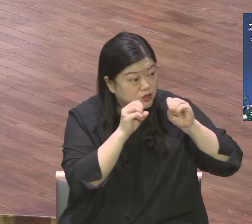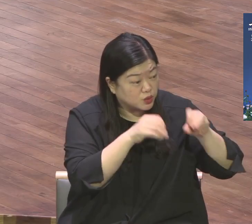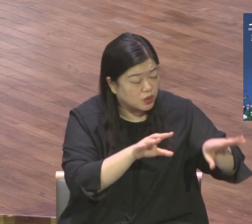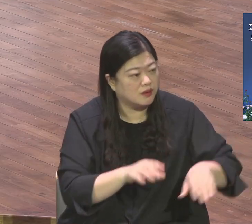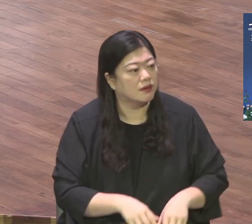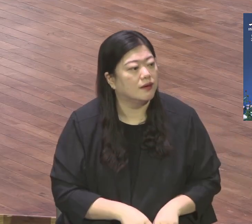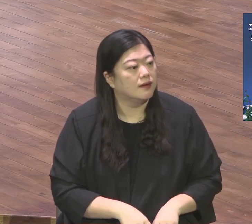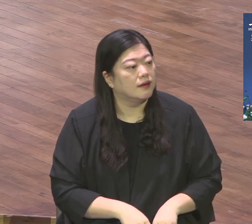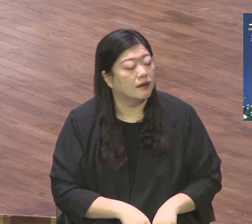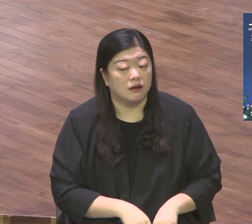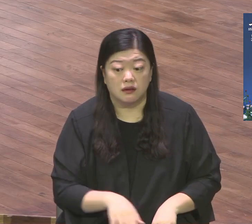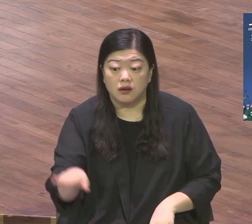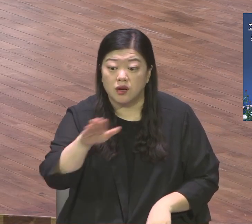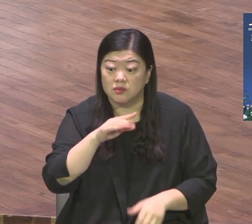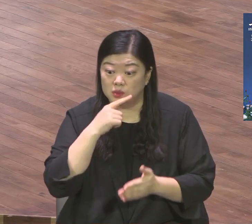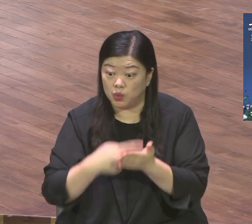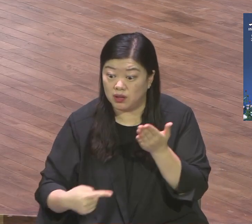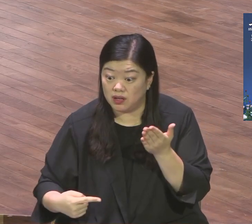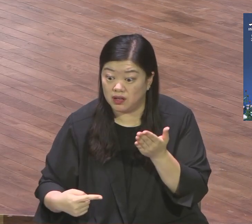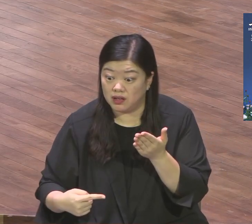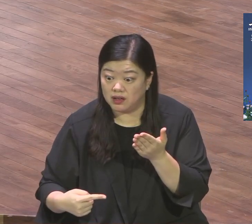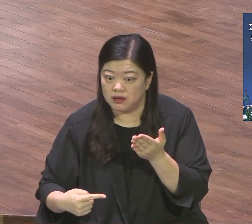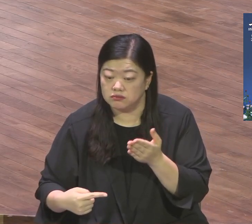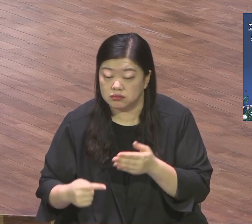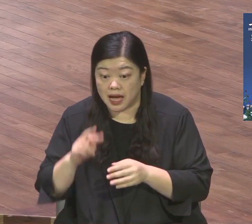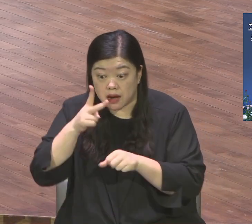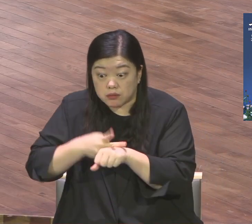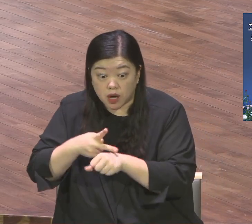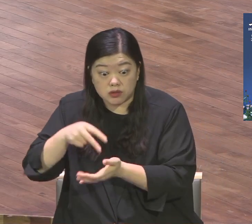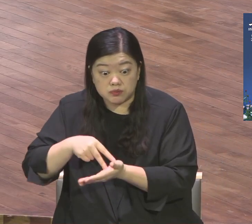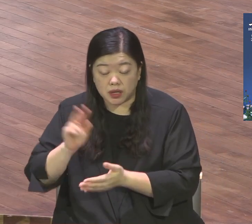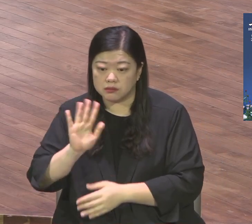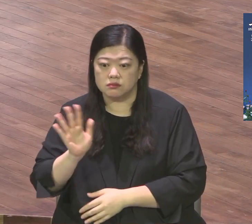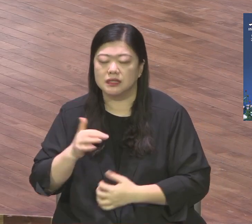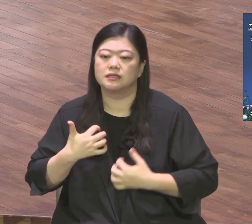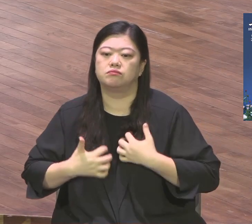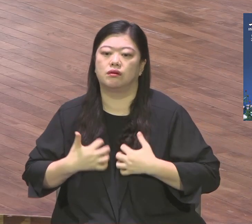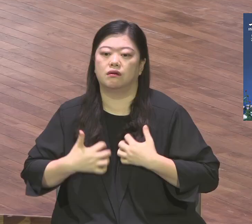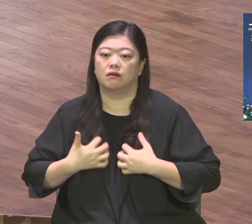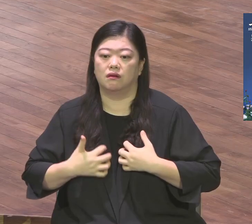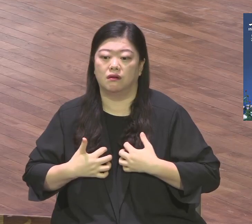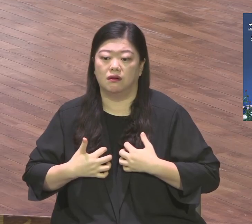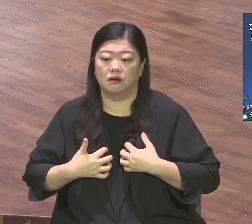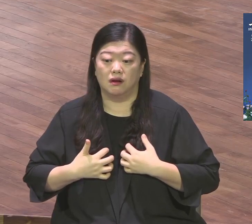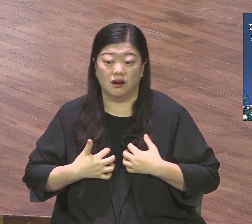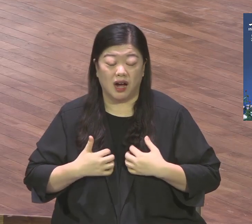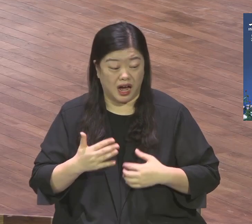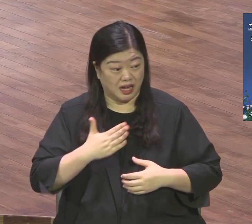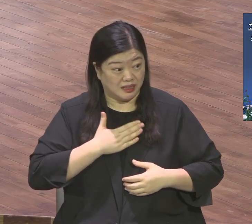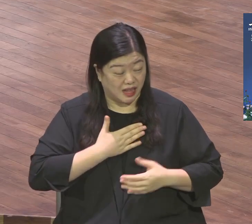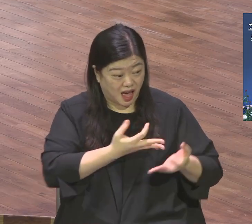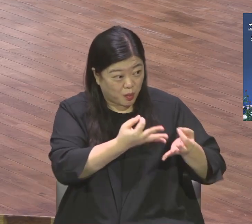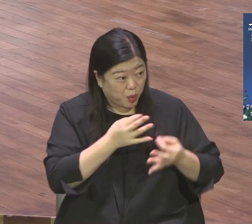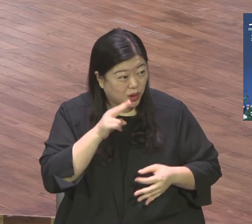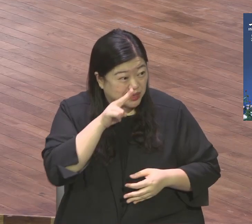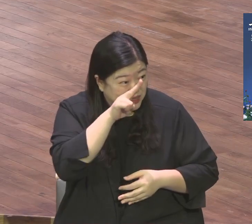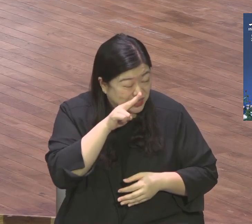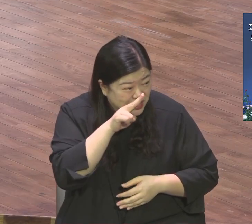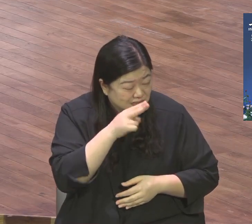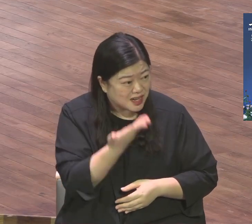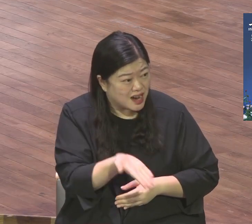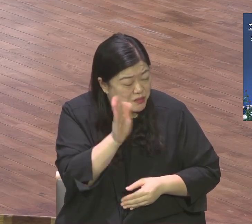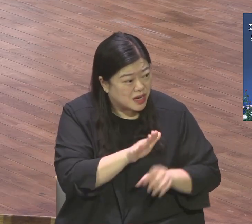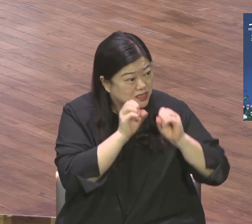성도 여러분, 좀 손해봤습니까? 존심이 좀 상했습니까? 좀 안 알아줍니까?